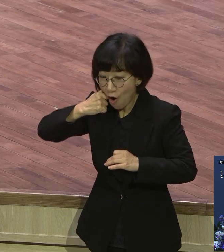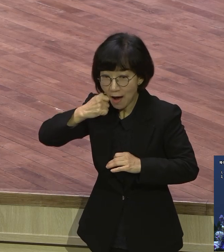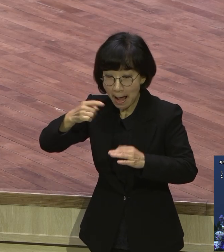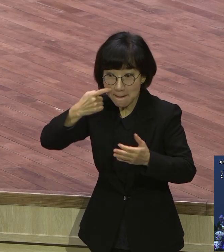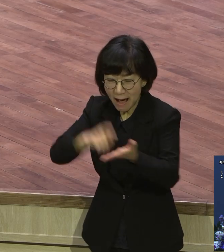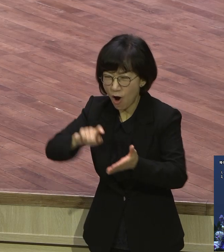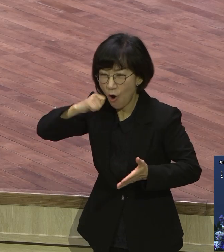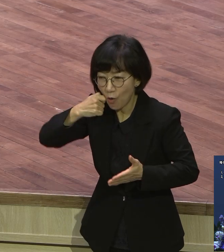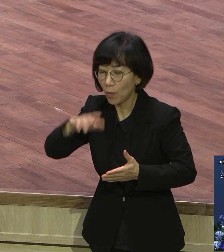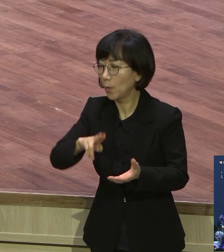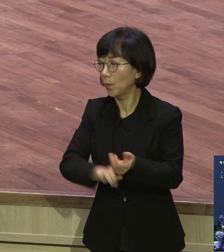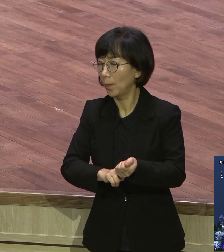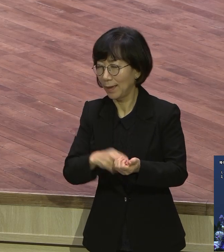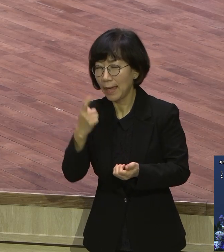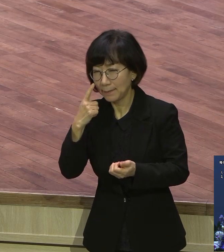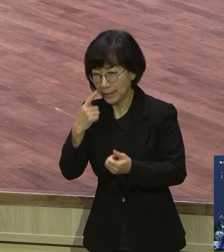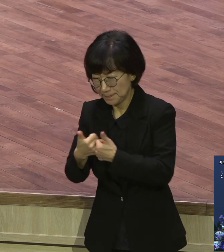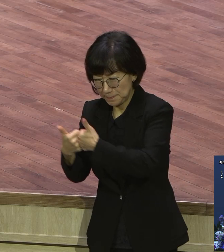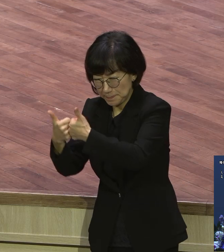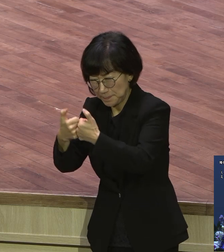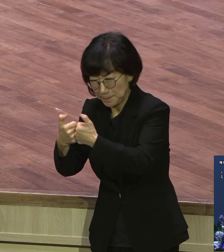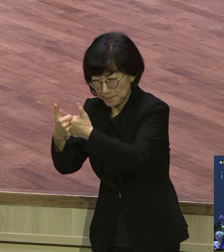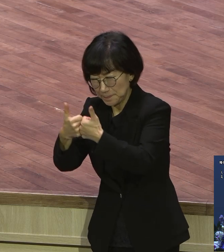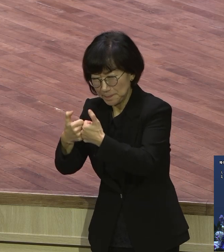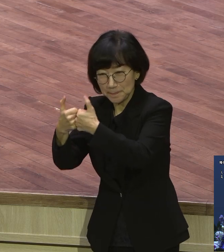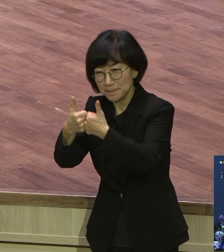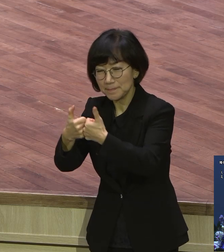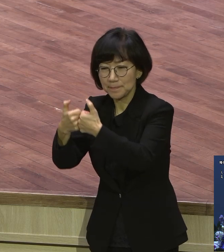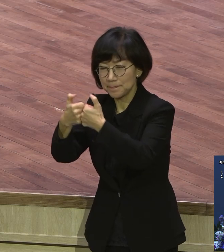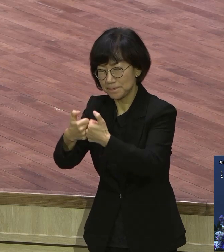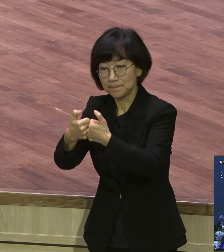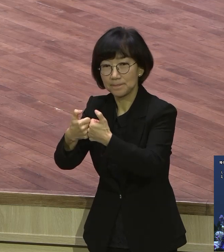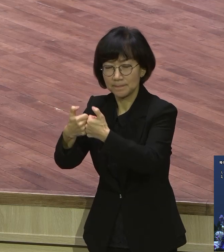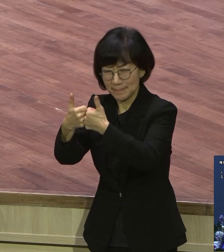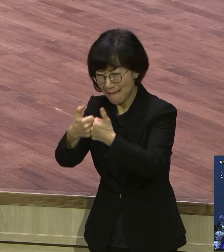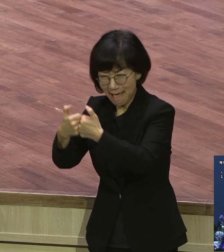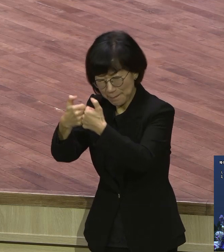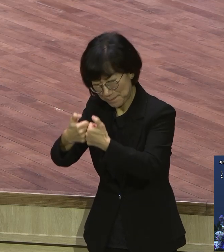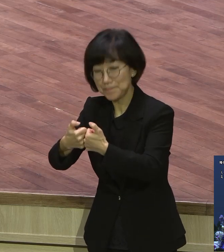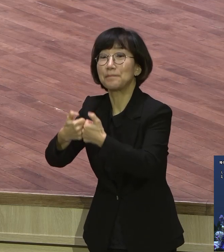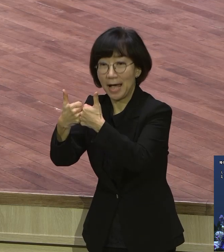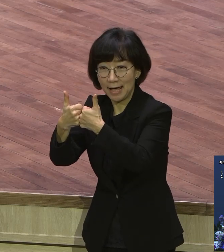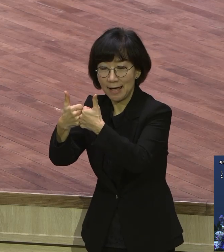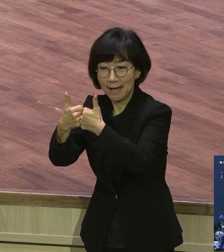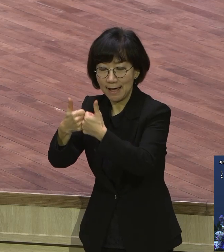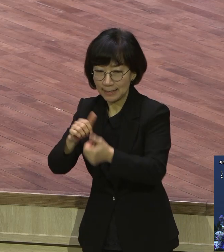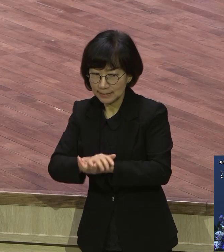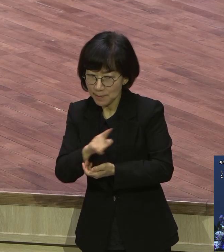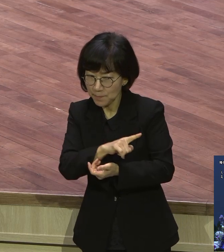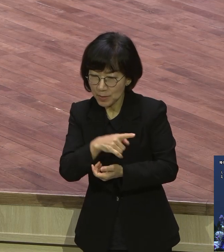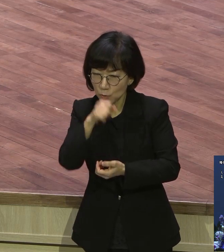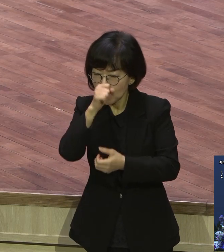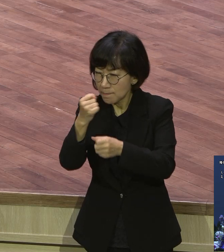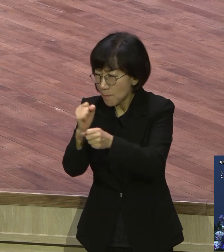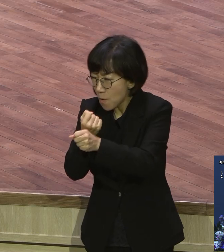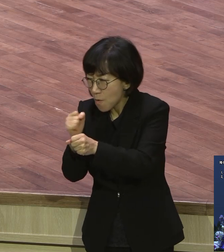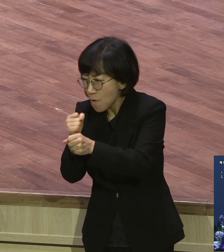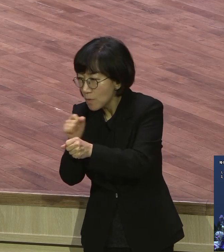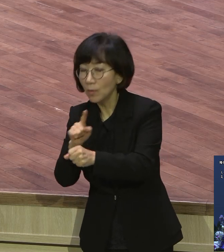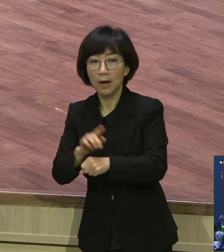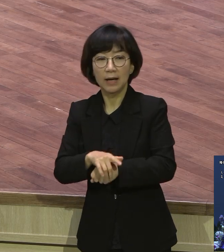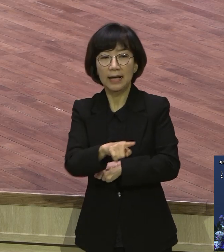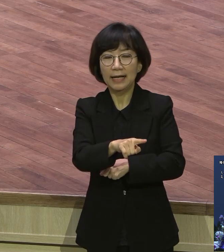감춰놓자 그렇게 천사들이 모여 회의를 했어요 이국리 저국리 하다가 드디어 결론되는